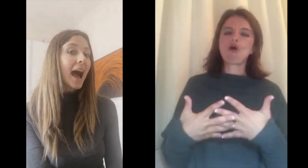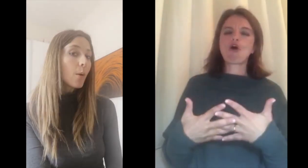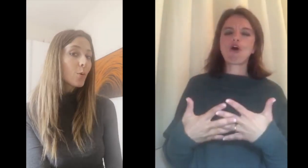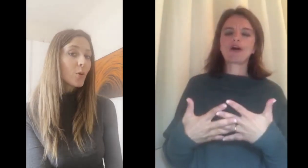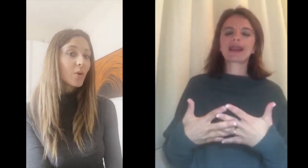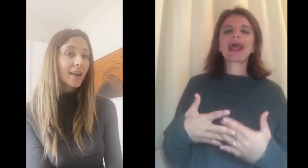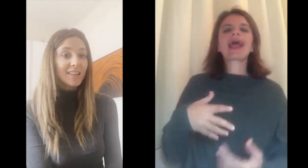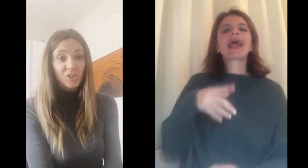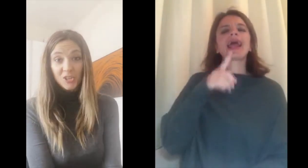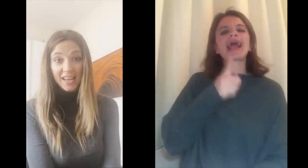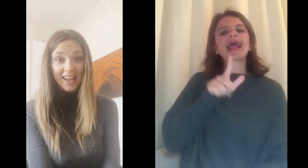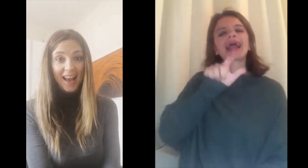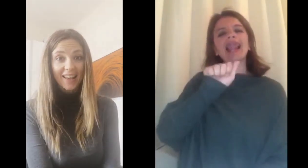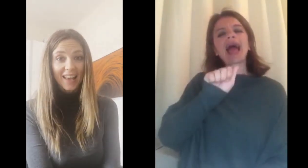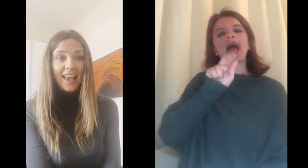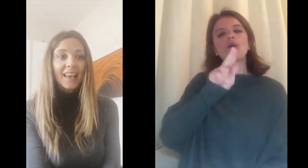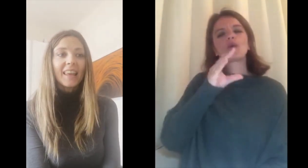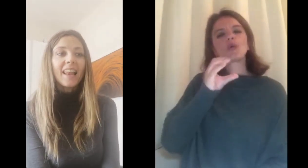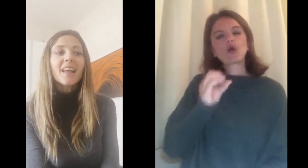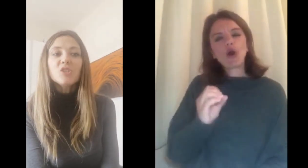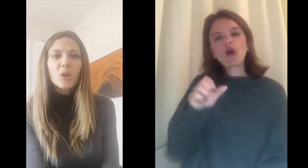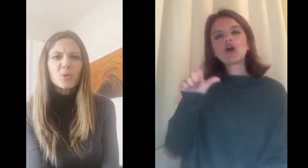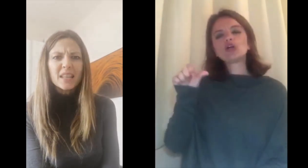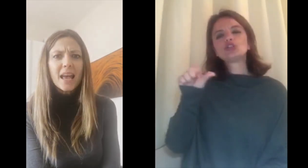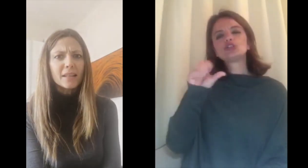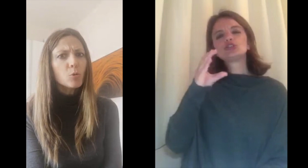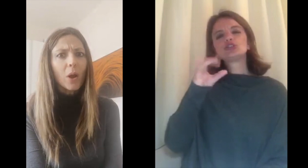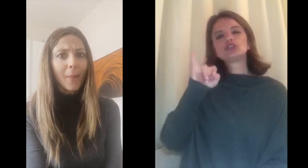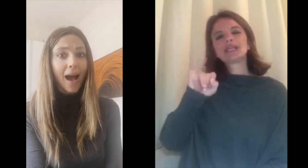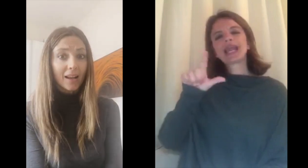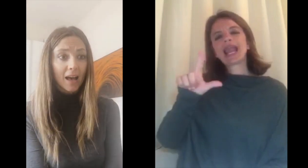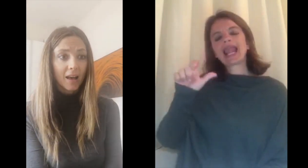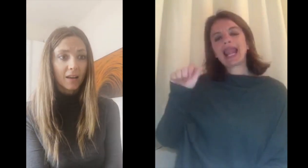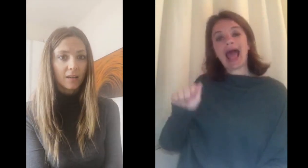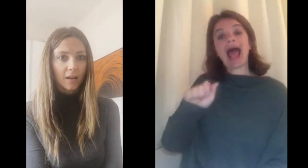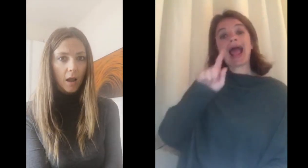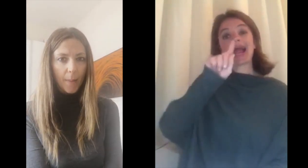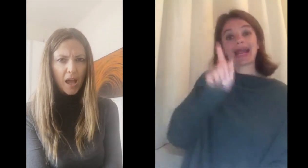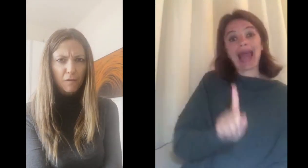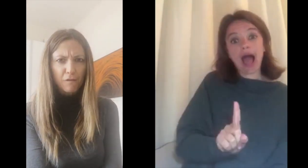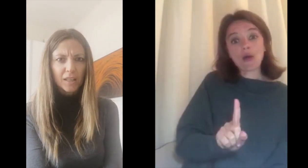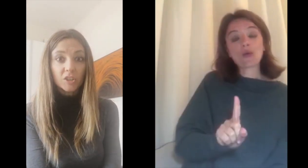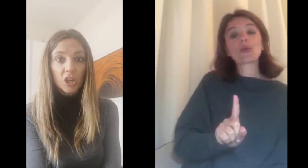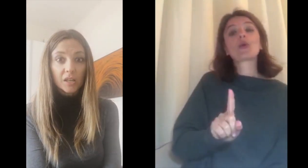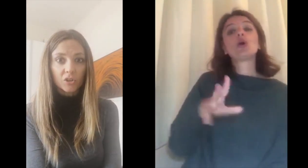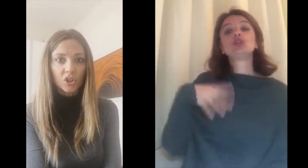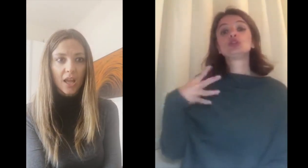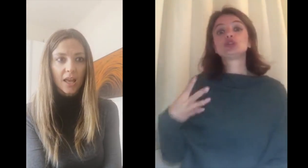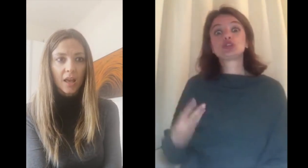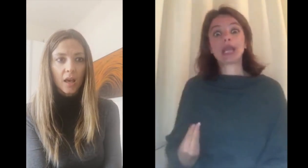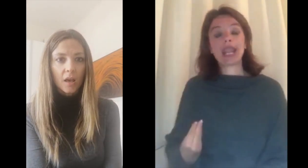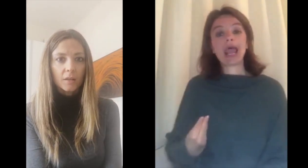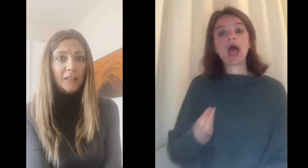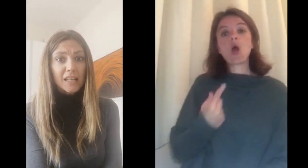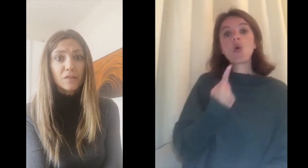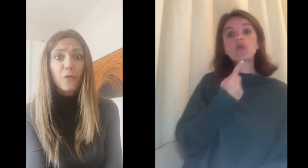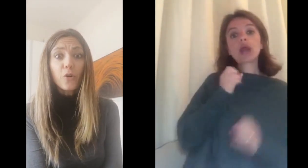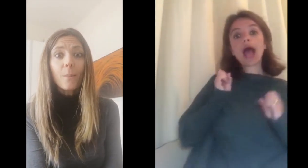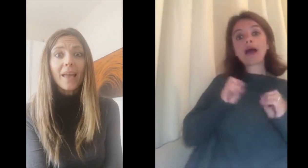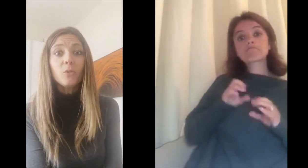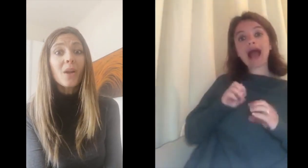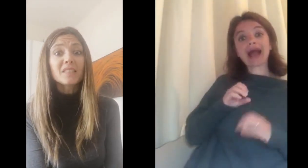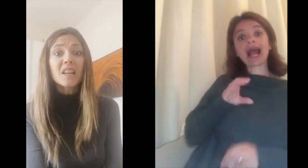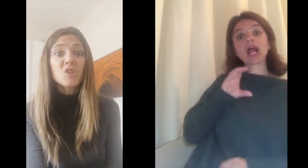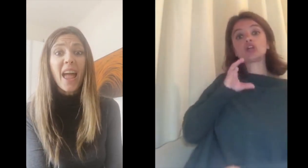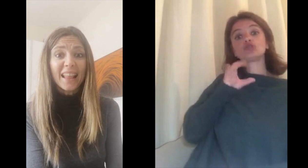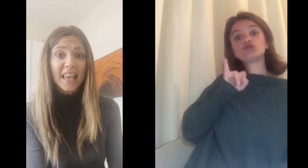di Glauco e Scilla che la gelosia di una maga, la perfida Circe,